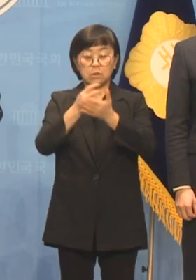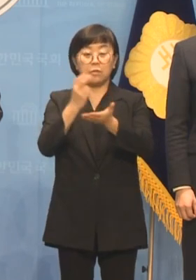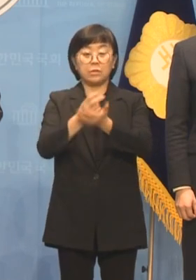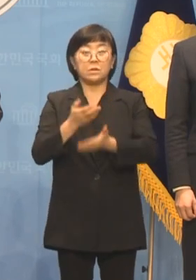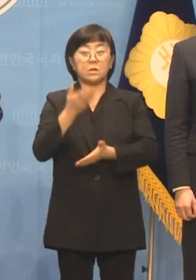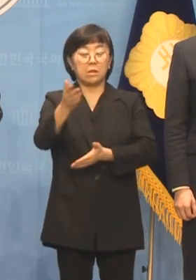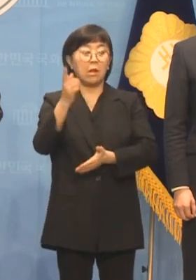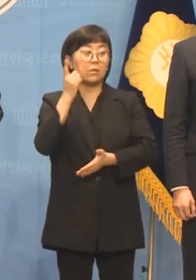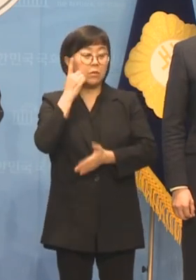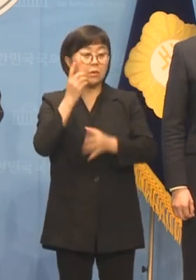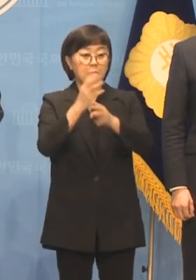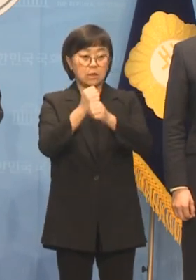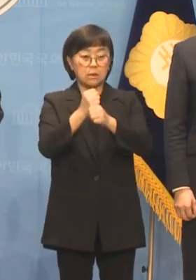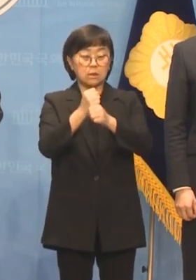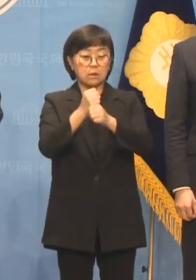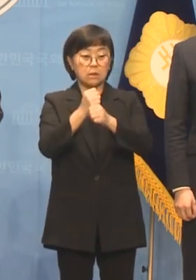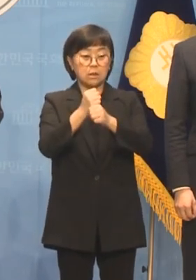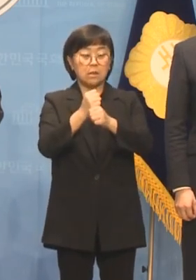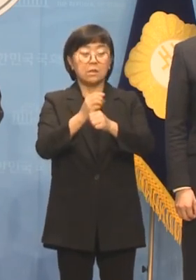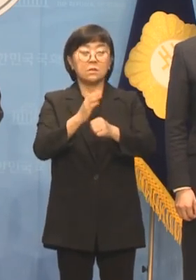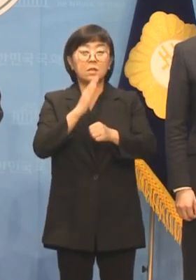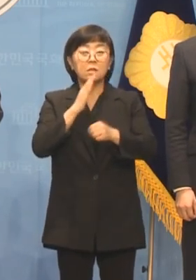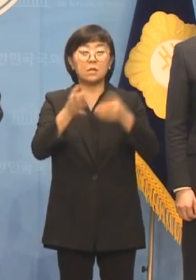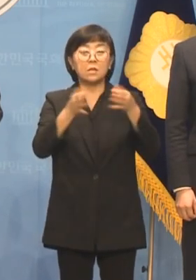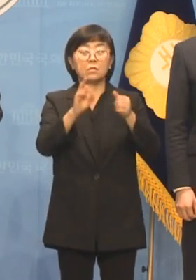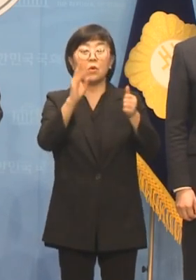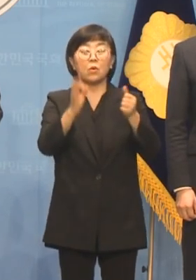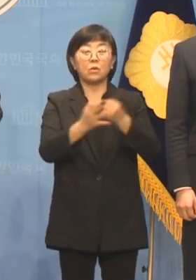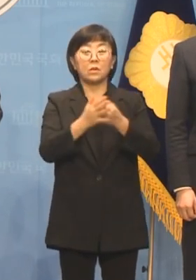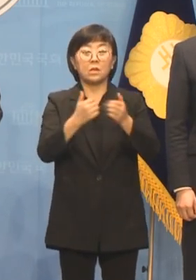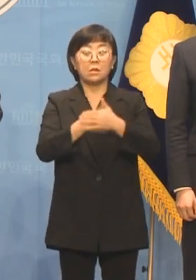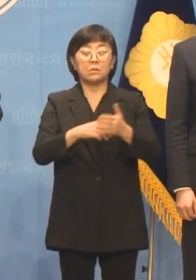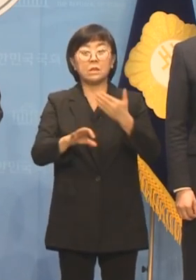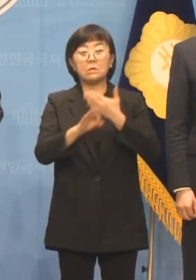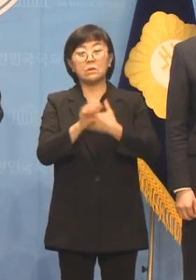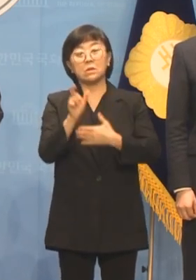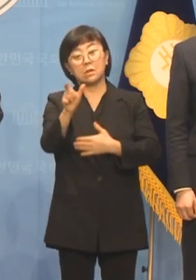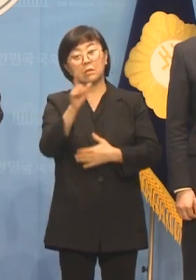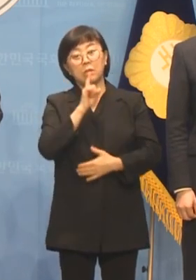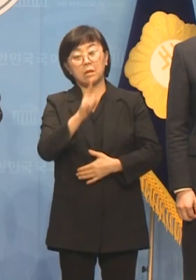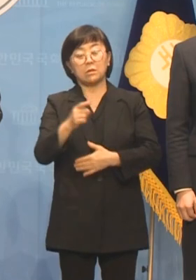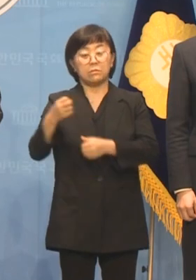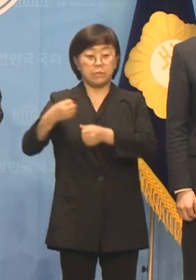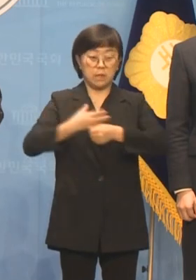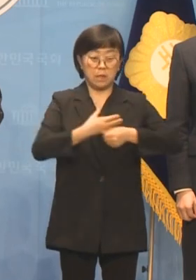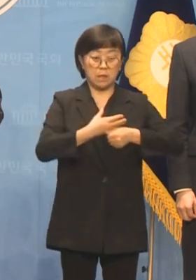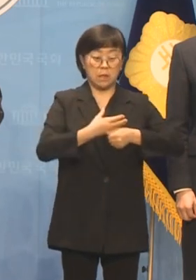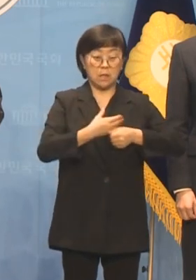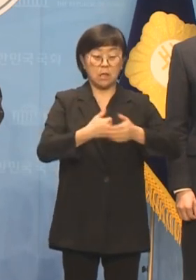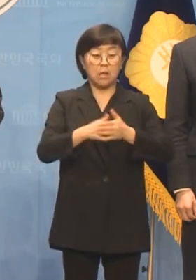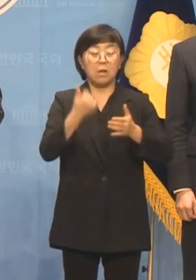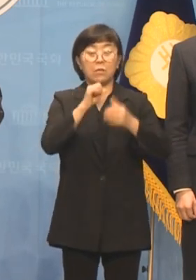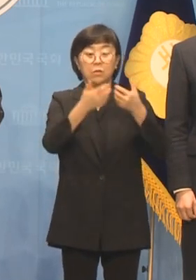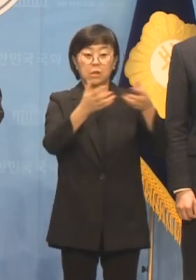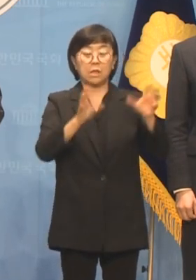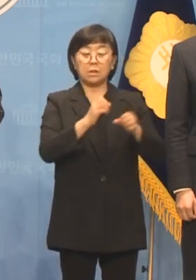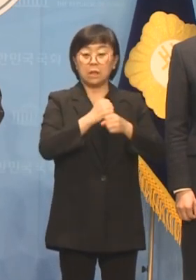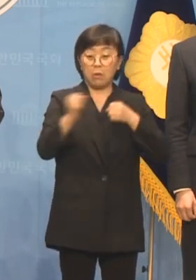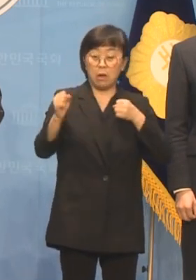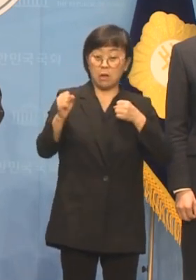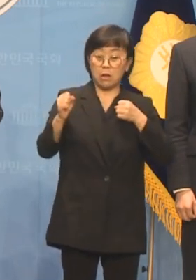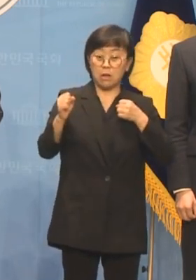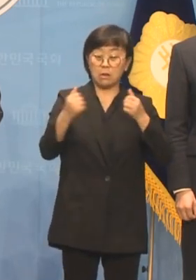제시한 핸드폰 일정표에 사실은 김용이라는 이름을 임의로 기재해 넣었다는 사실을 전해왔고 변호인단은 당황함을